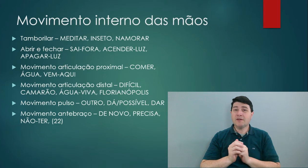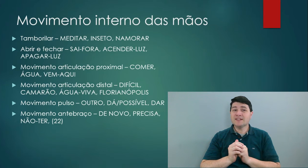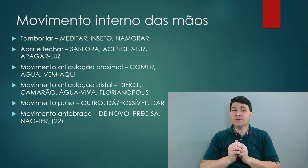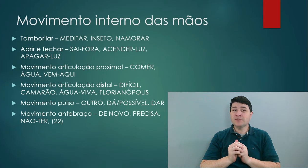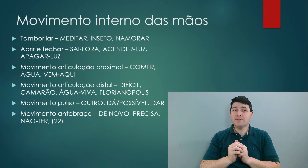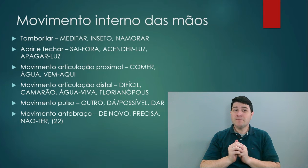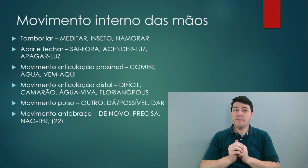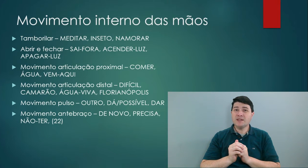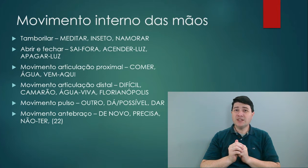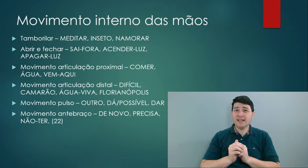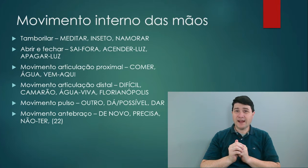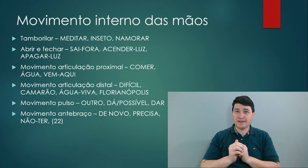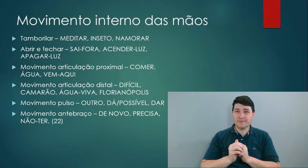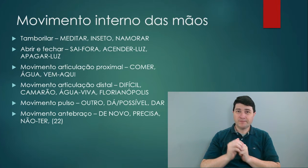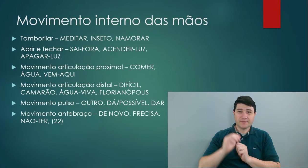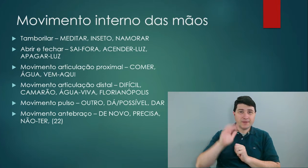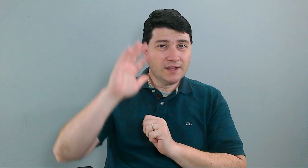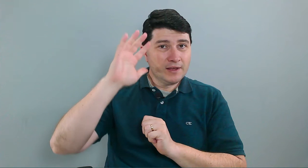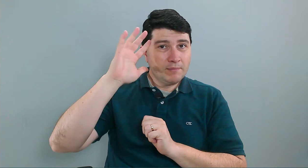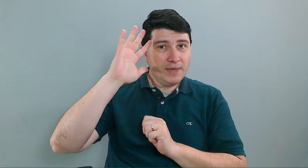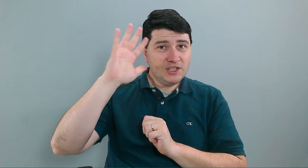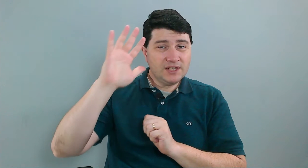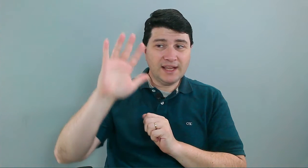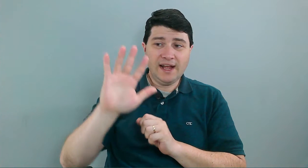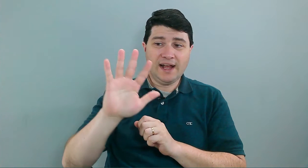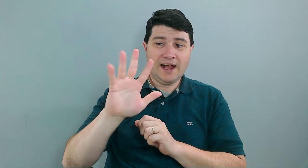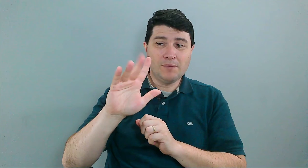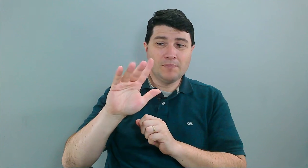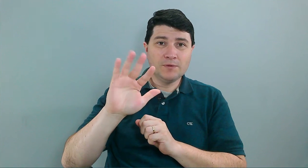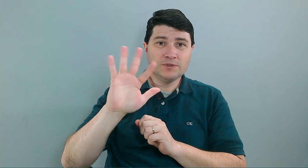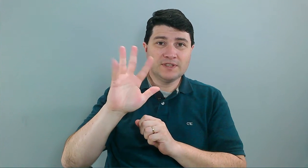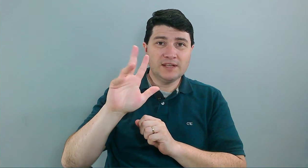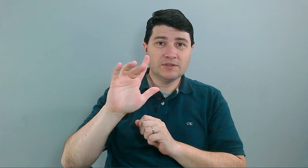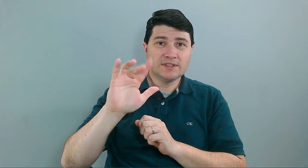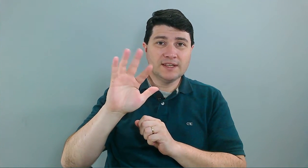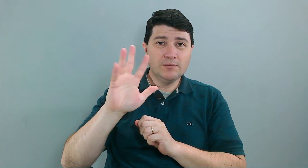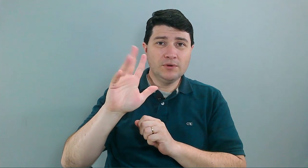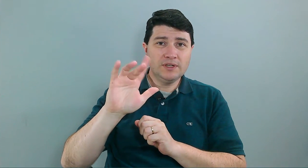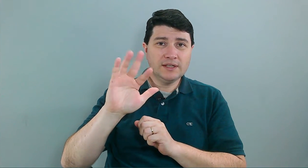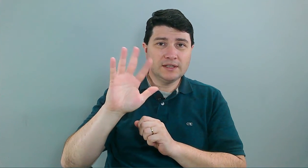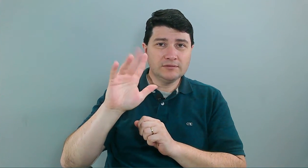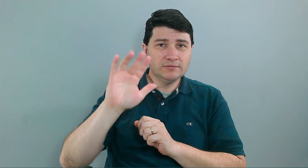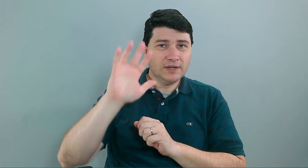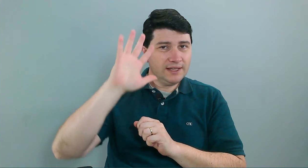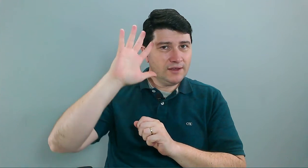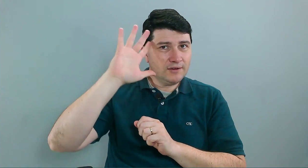exemplo de meditar. Meditar, os dedos tamborilam aqui, ó.